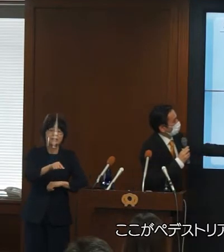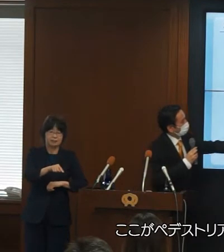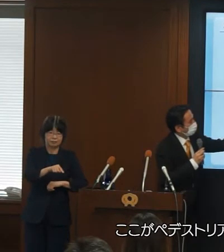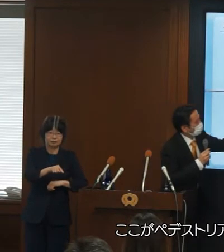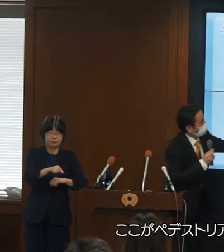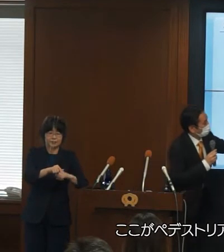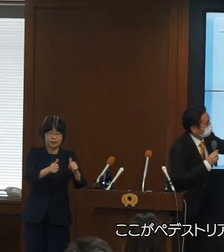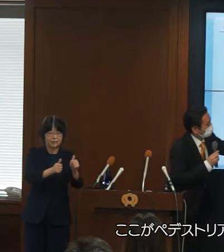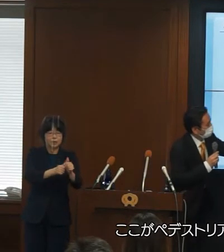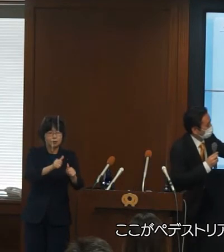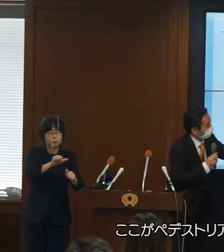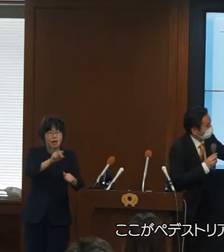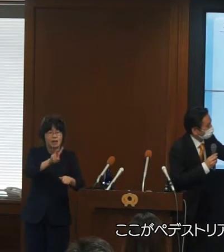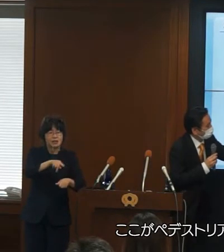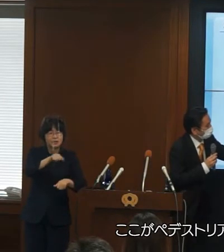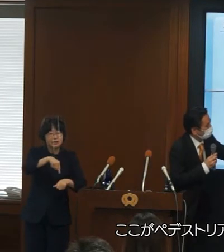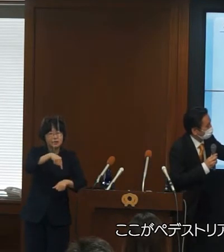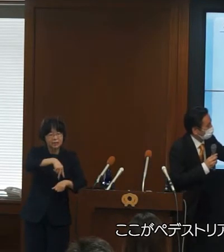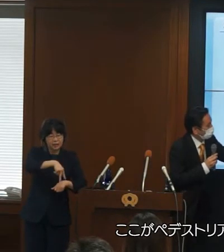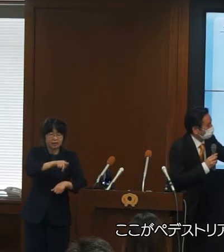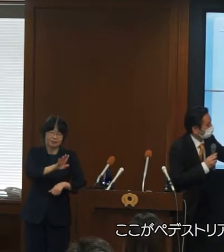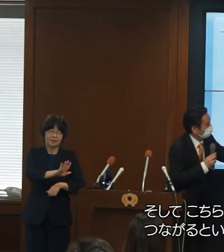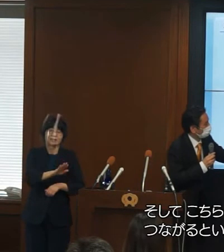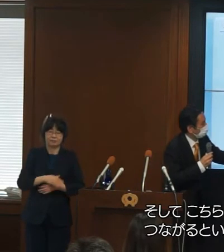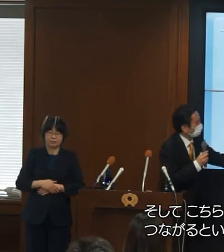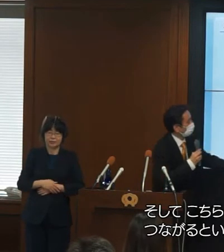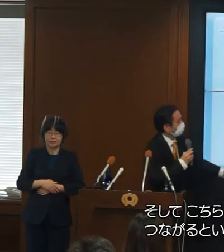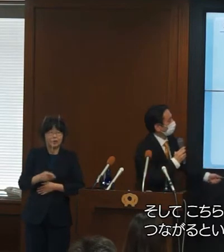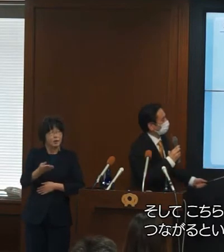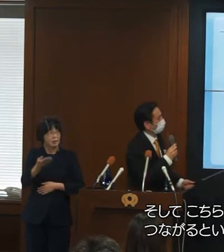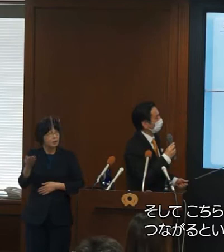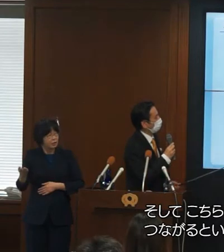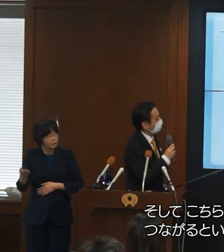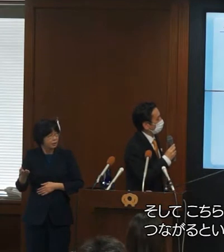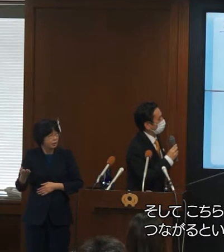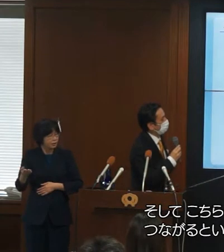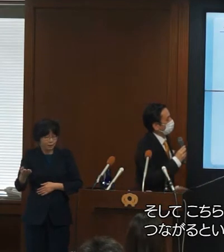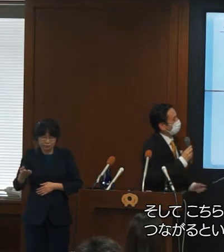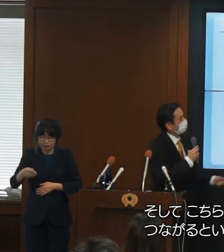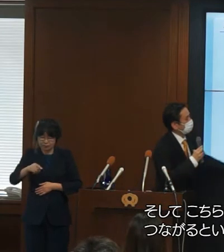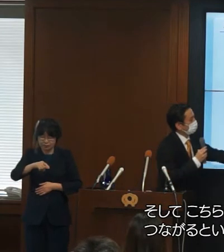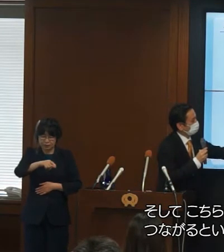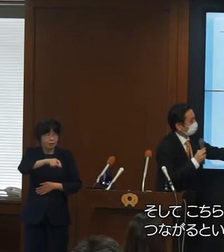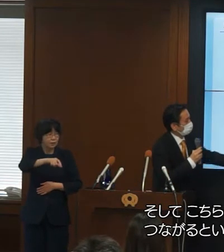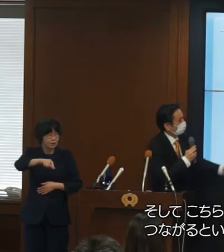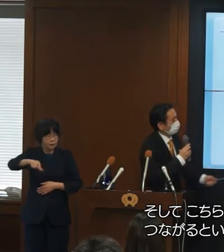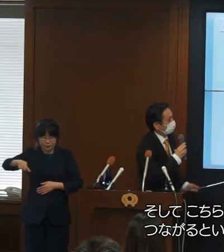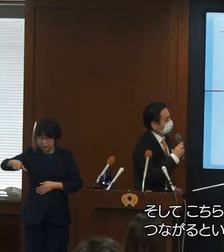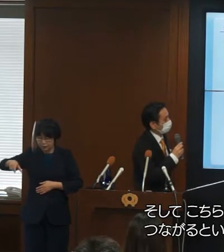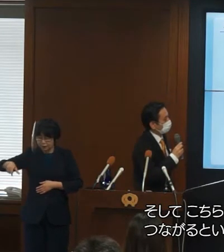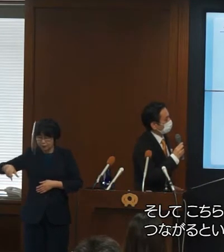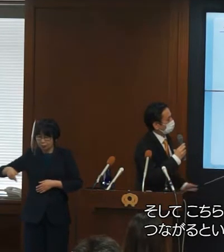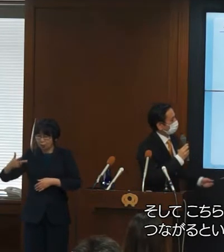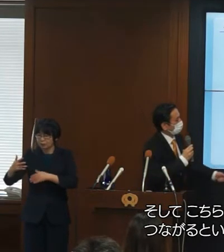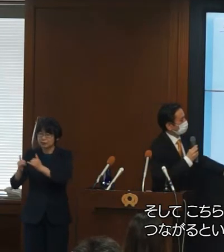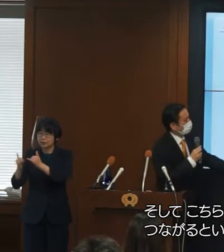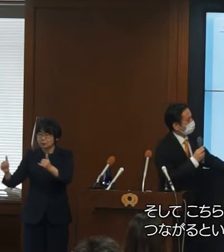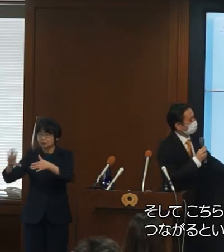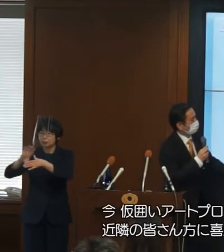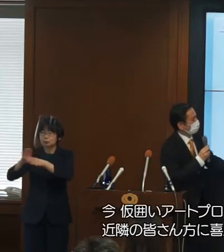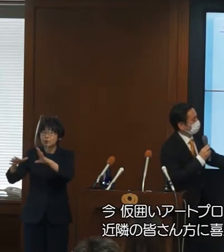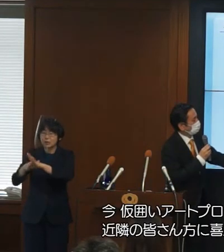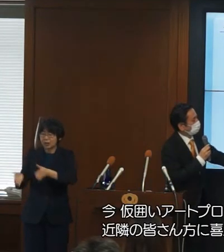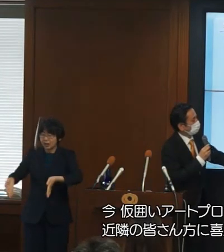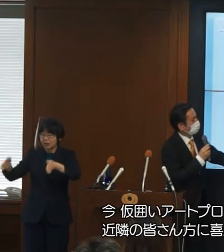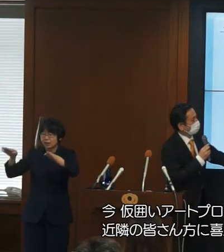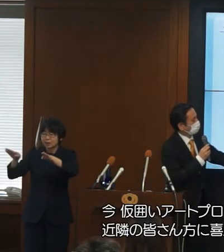でここがペデステリアンデッキでつながれて、そして、こちらの市民文化会館の方とつながるという形にな